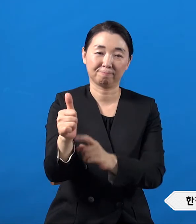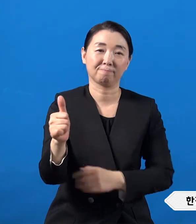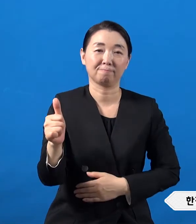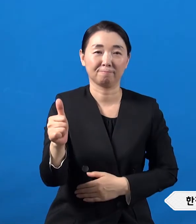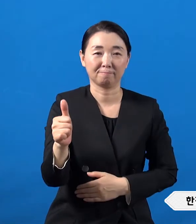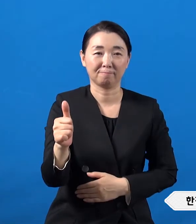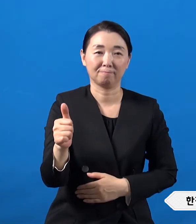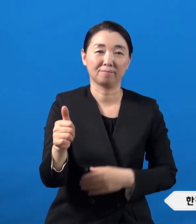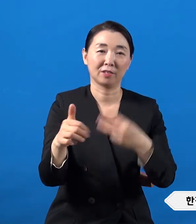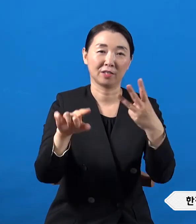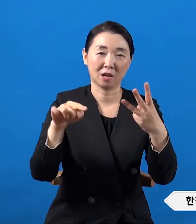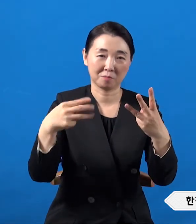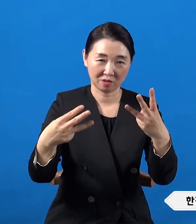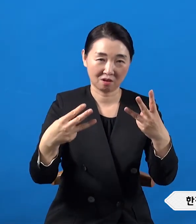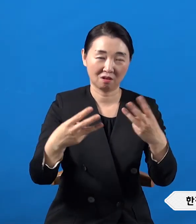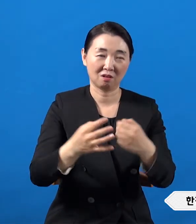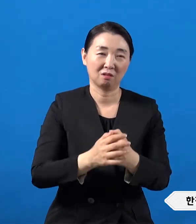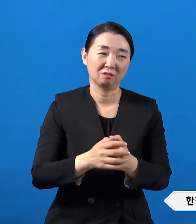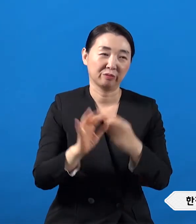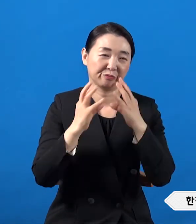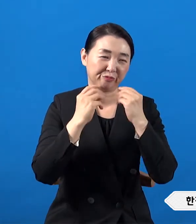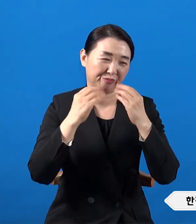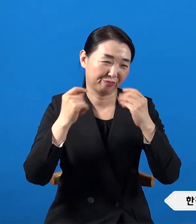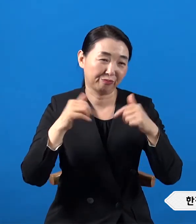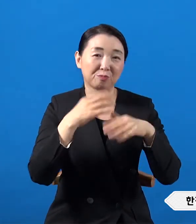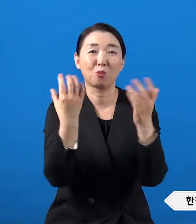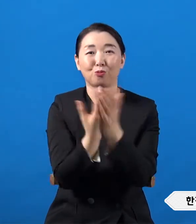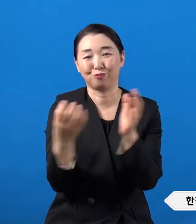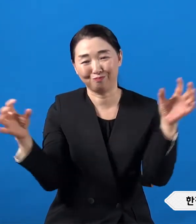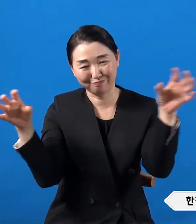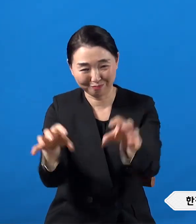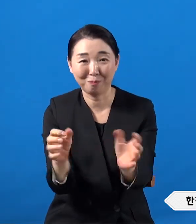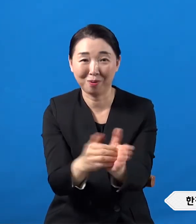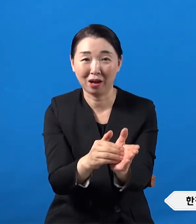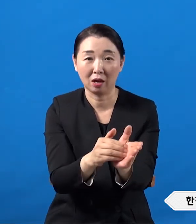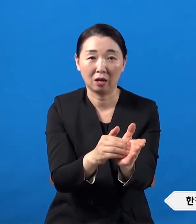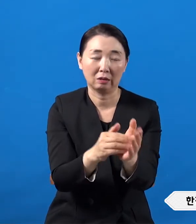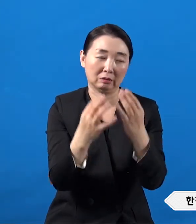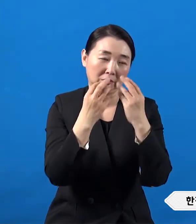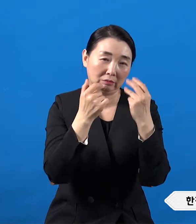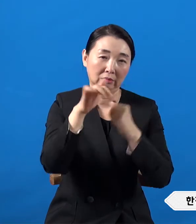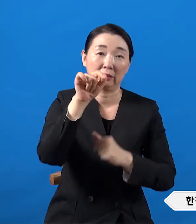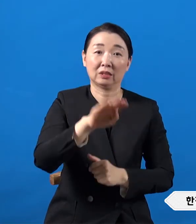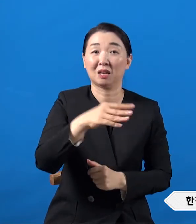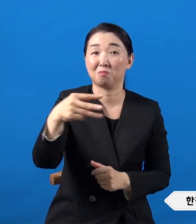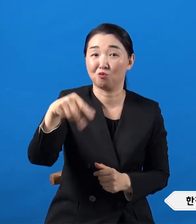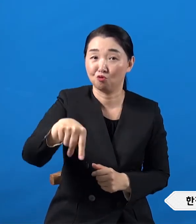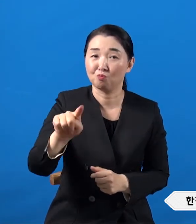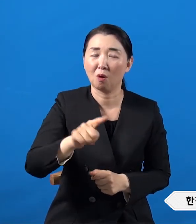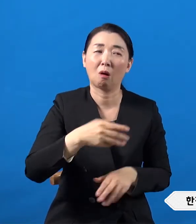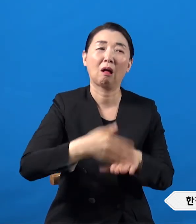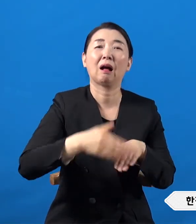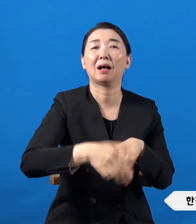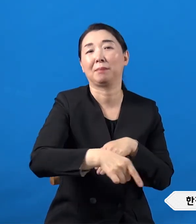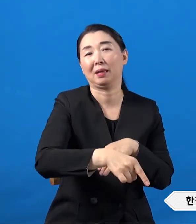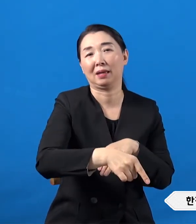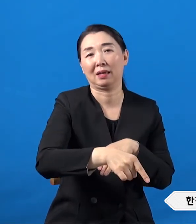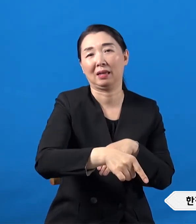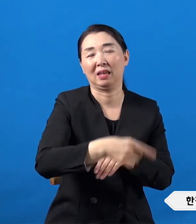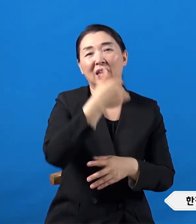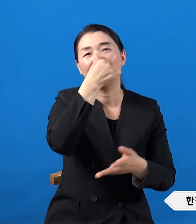그에게 3절에 보면 잡류들이 모여들었다라고 말씀합니다. 잡류들은 이